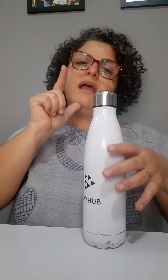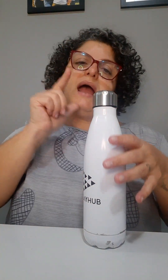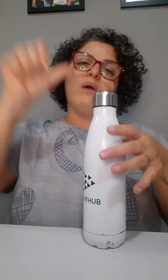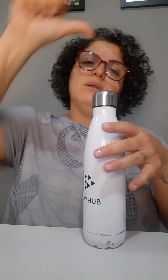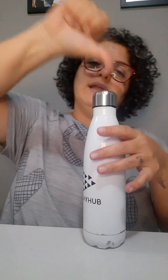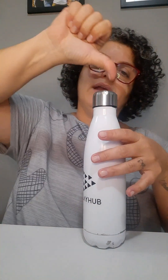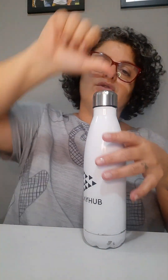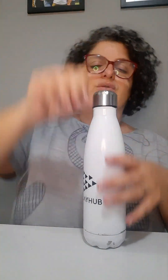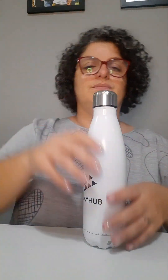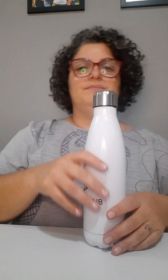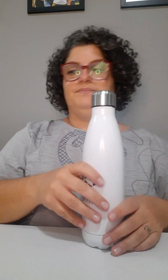água dentro.